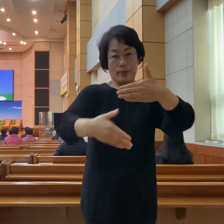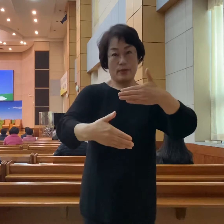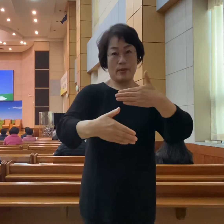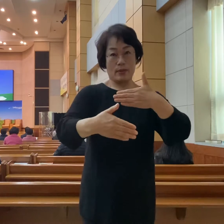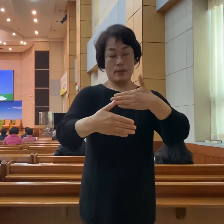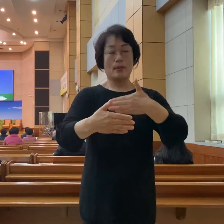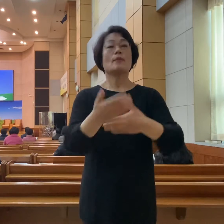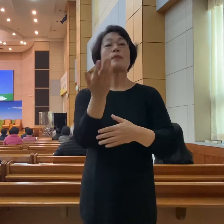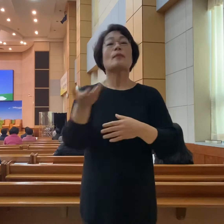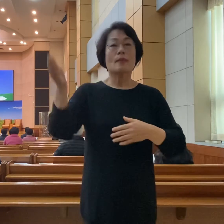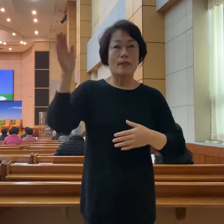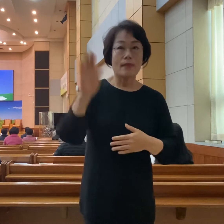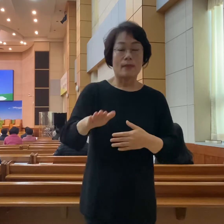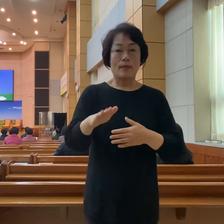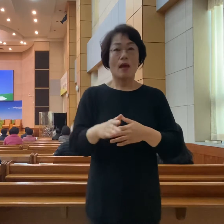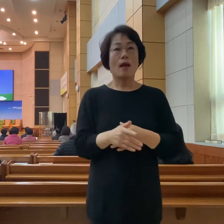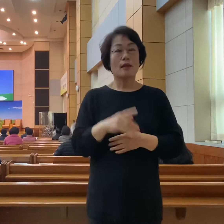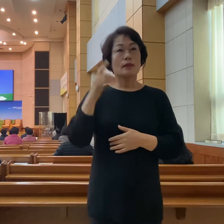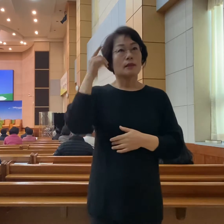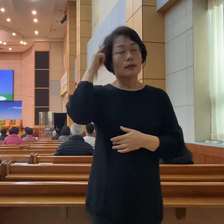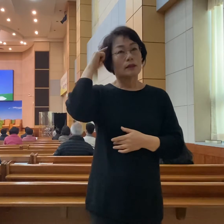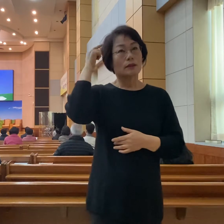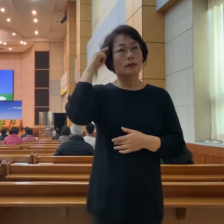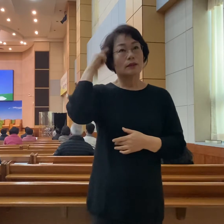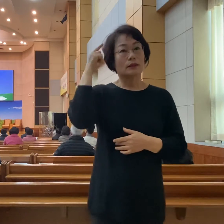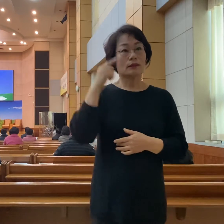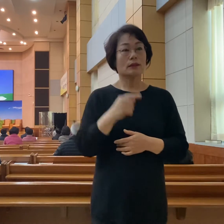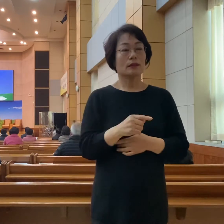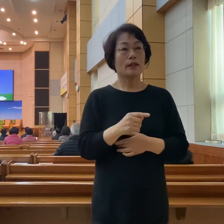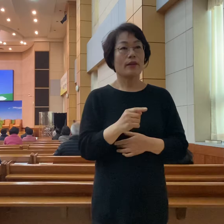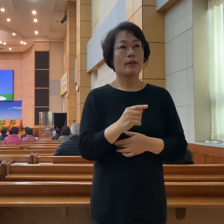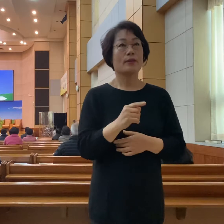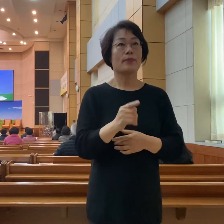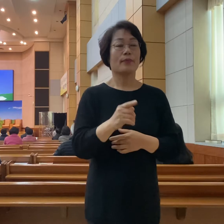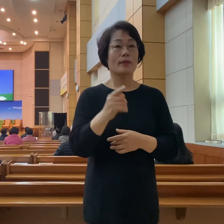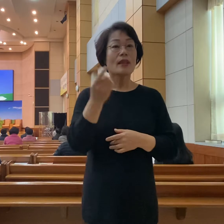그런데 그 예측하는 그 내용을 보게 되면 이